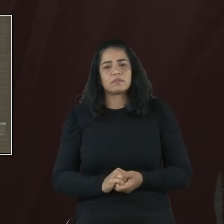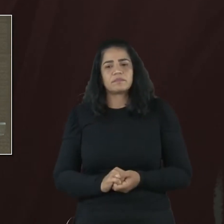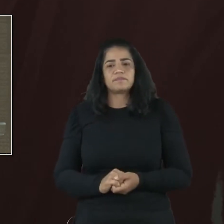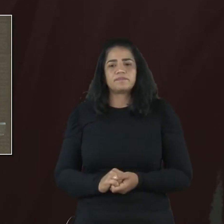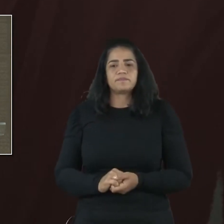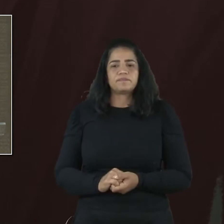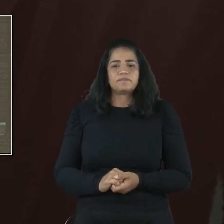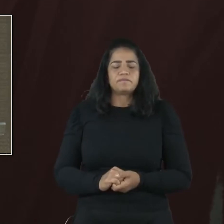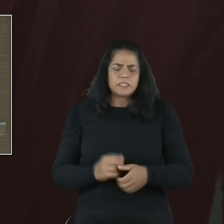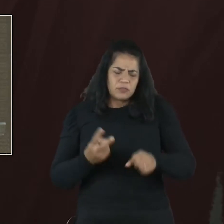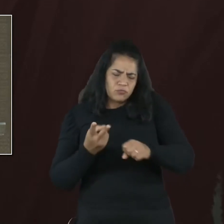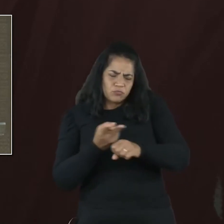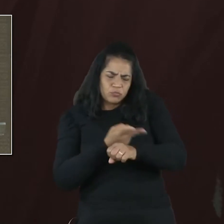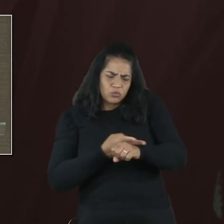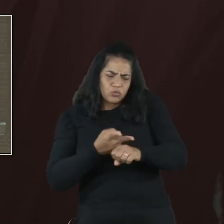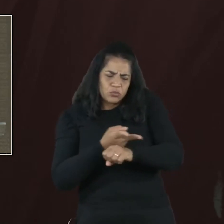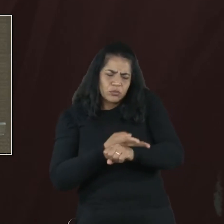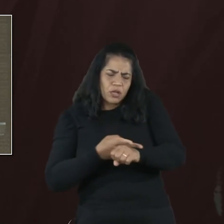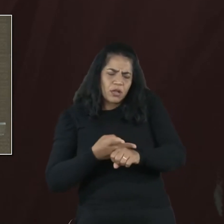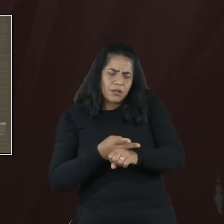deixa eu ver se eu acho aqui.